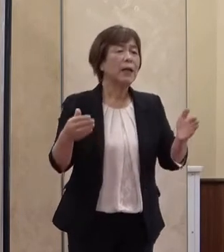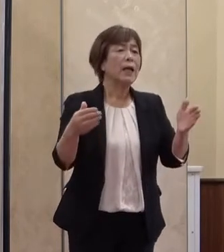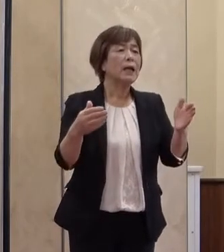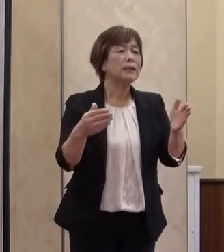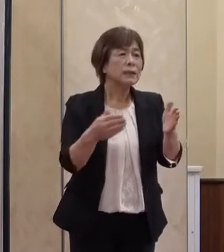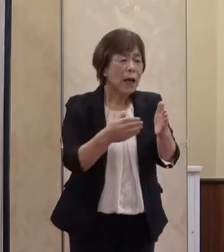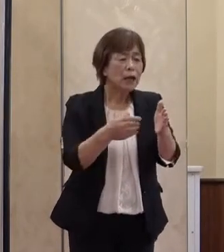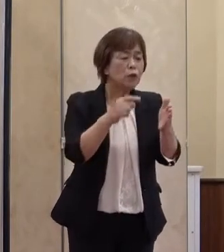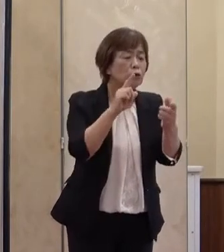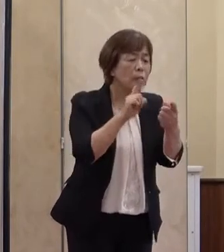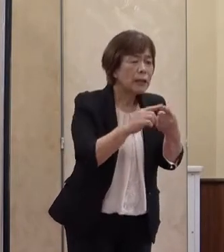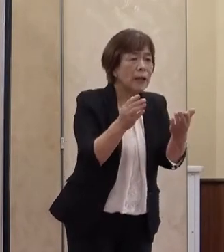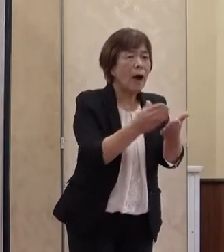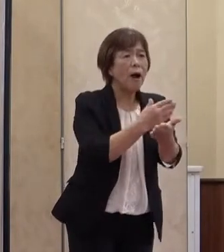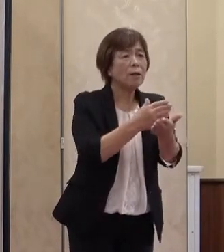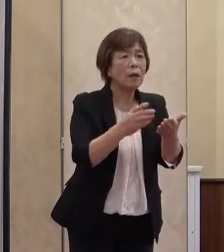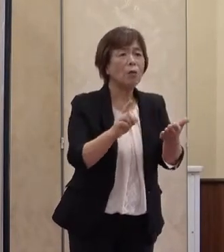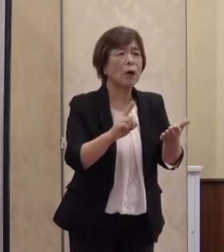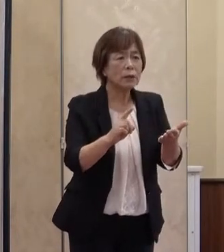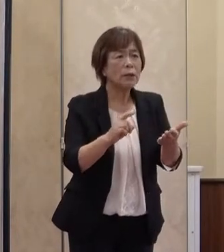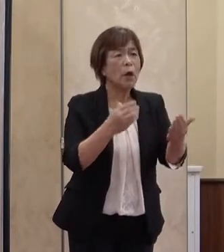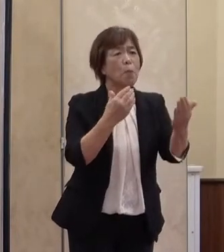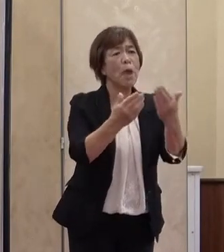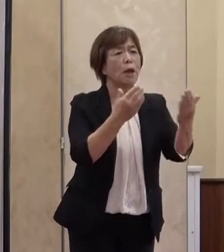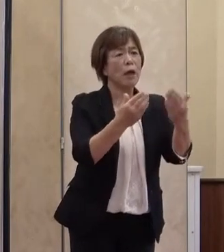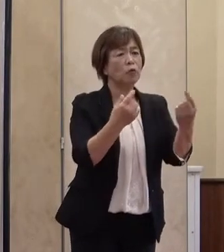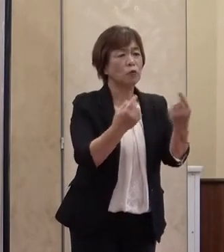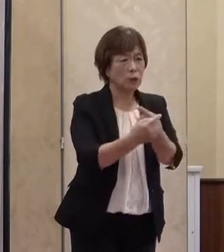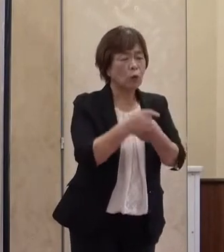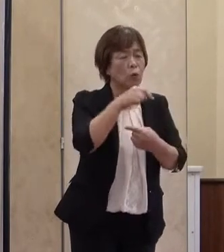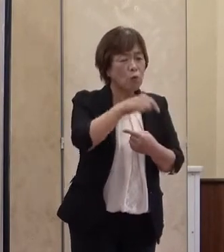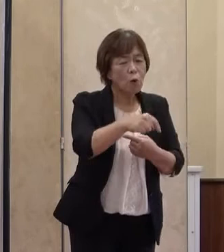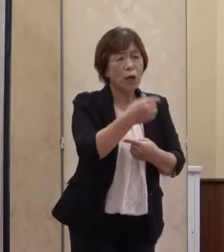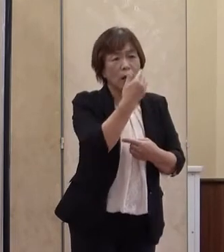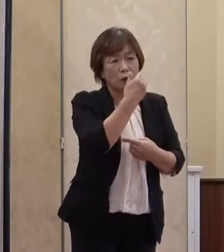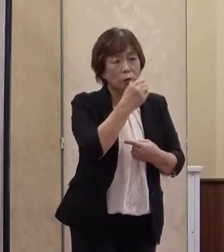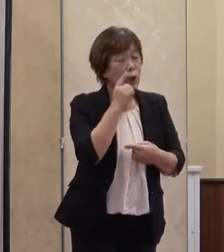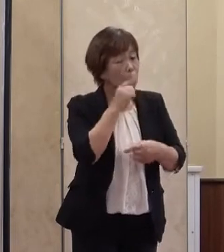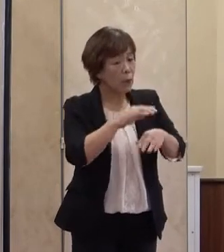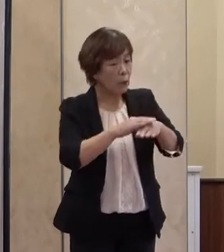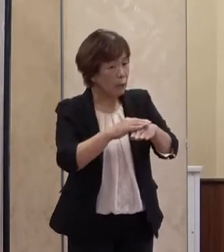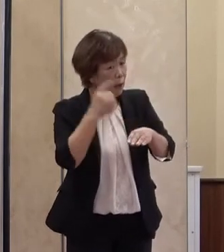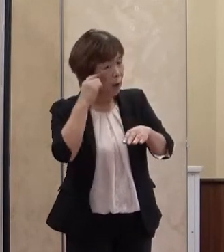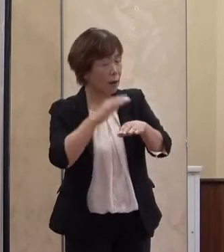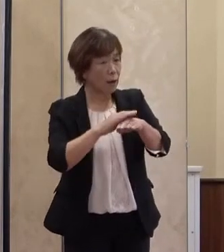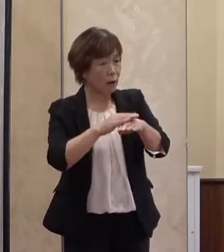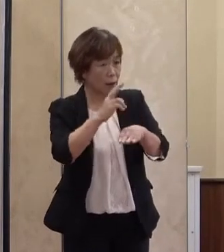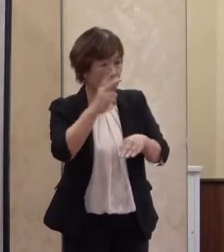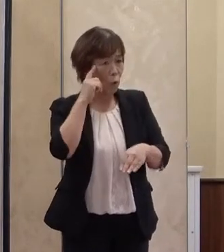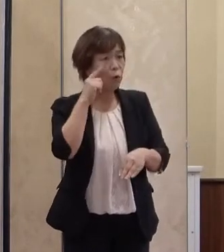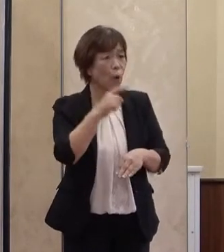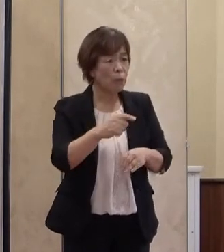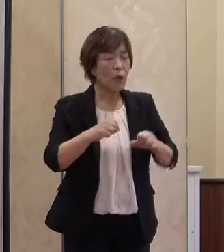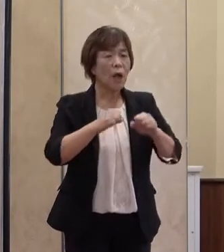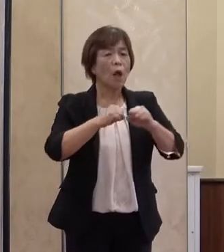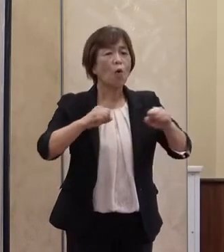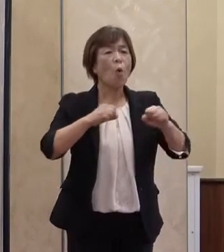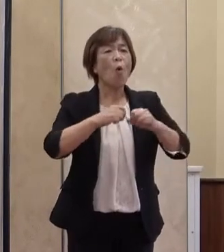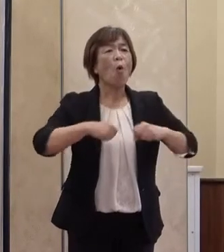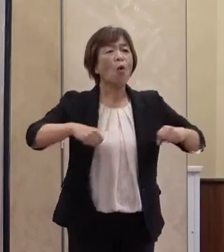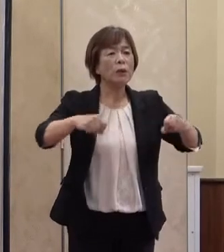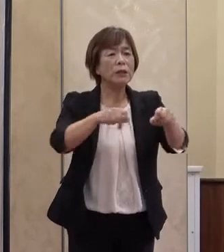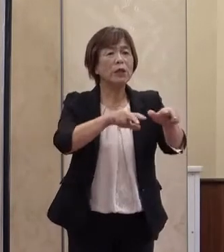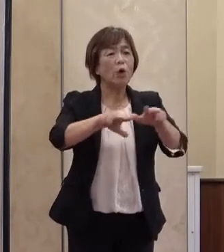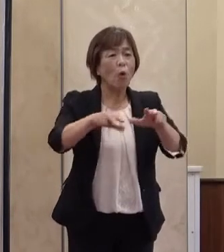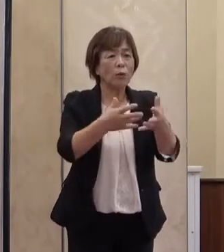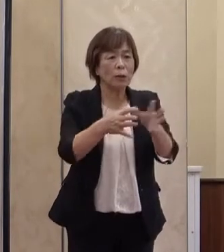判断というのがそれぞれきちんと明確になるというのが非常に重要な視点だと思っているので、広域行政体として、